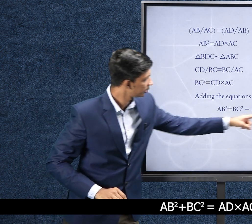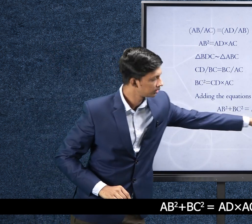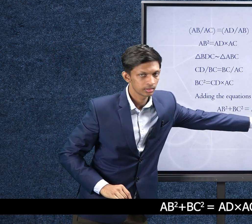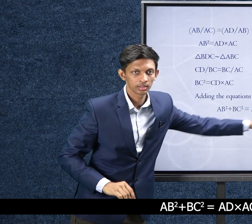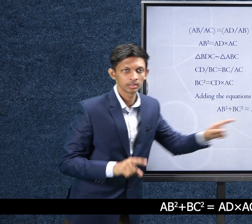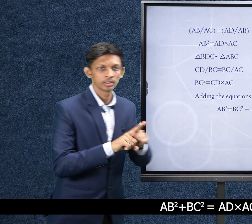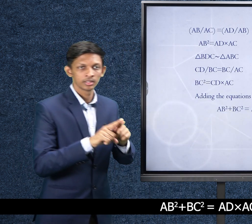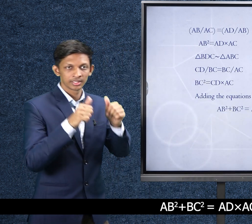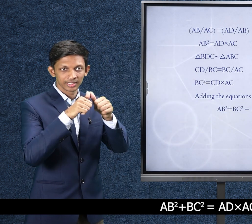into AC.